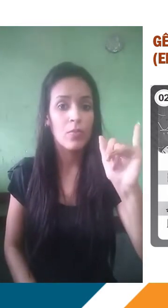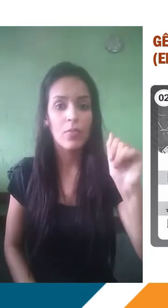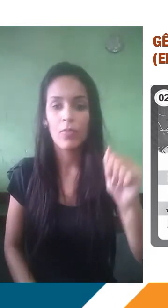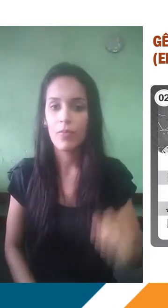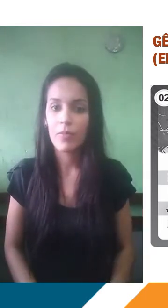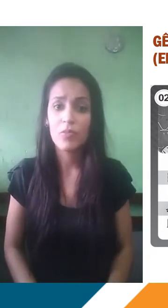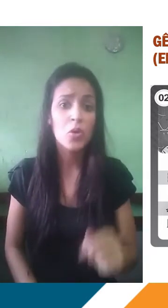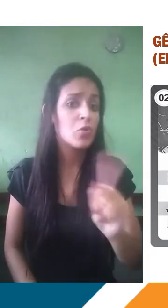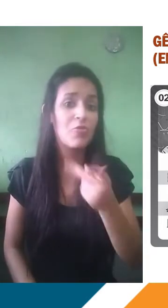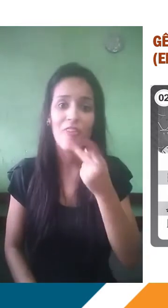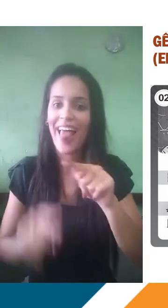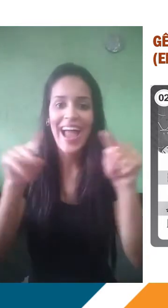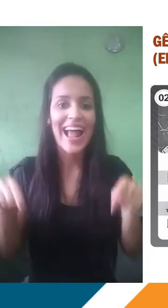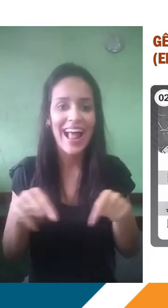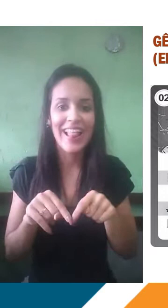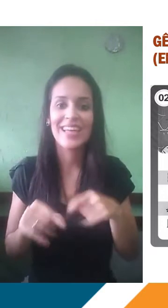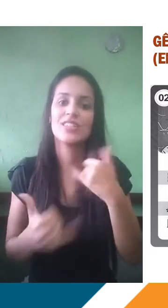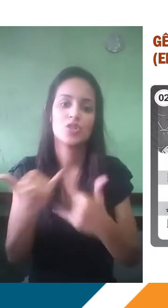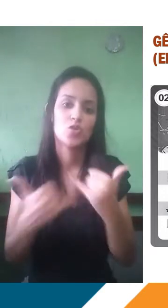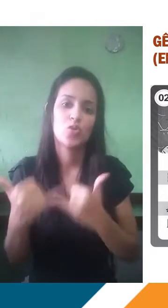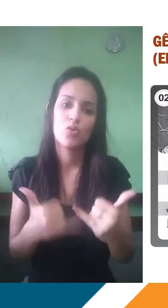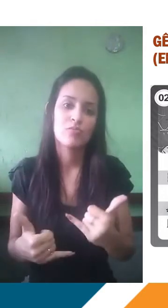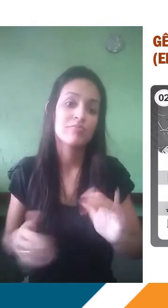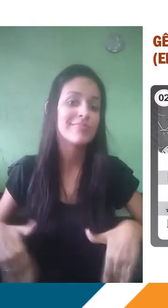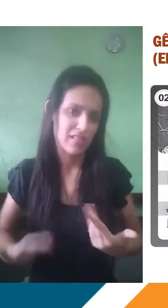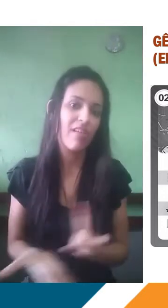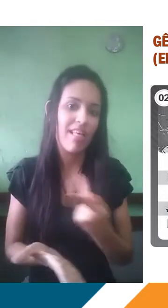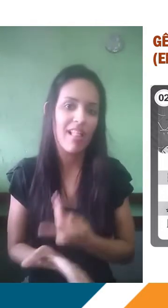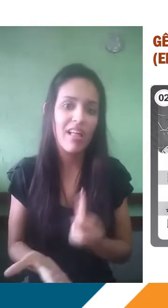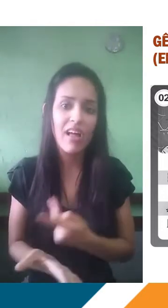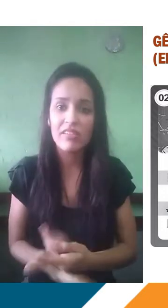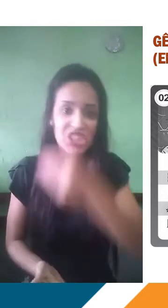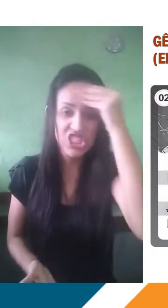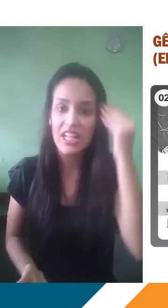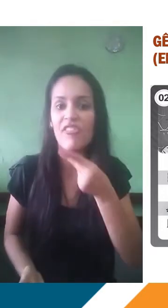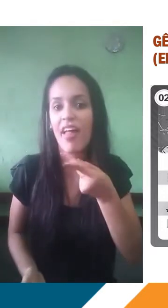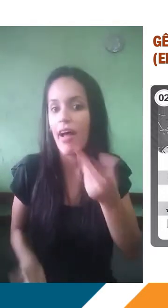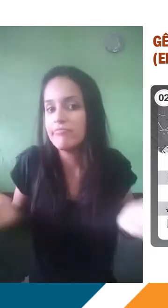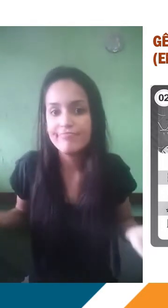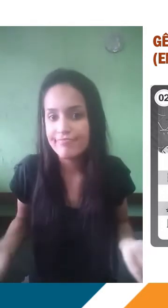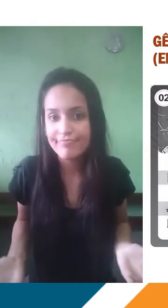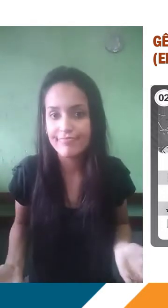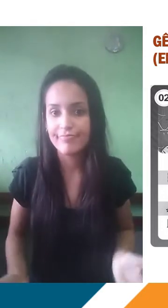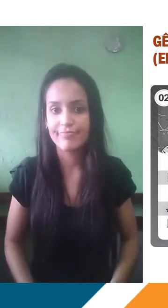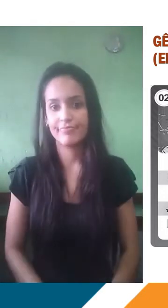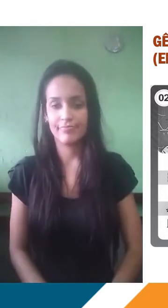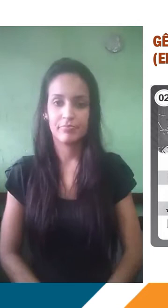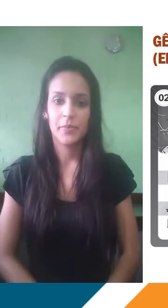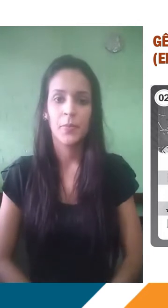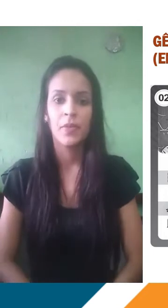formato carta de jogo Por isso estariam igualmente eliminadas, uma vez que não mencionam o fato de ter havido uma